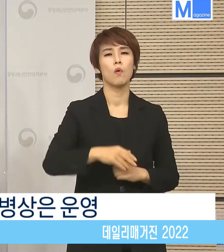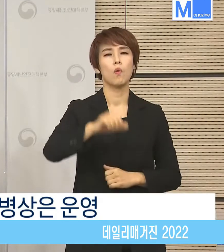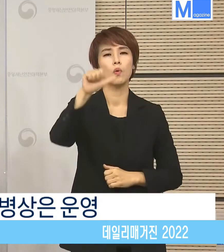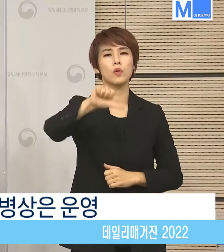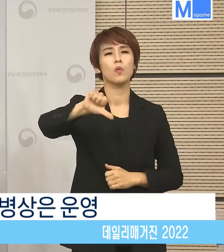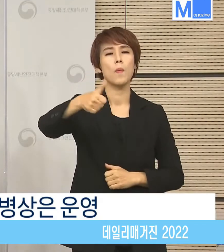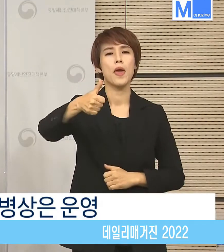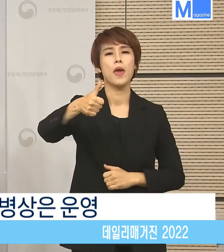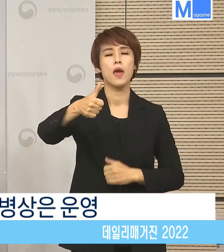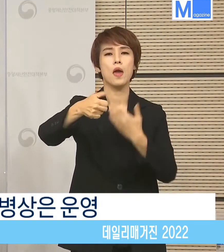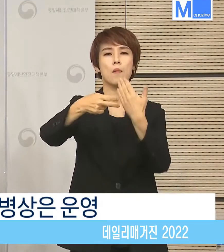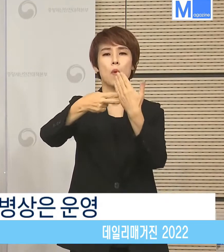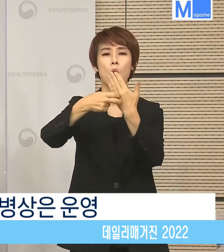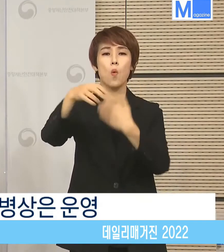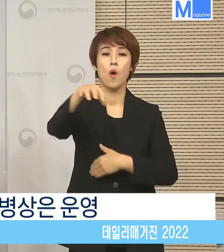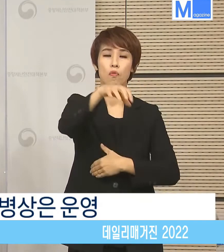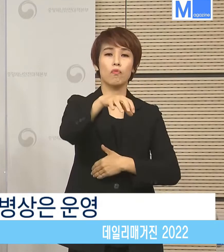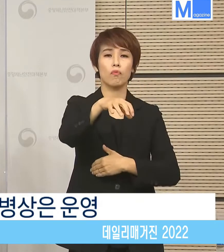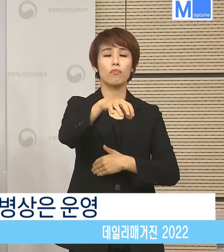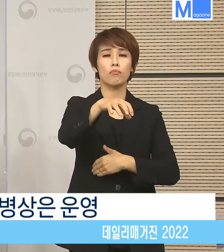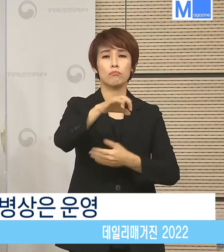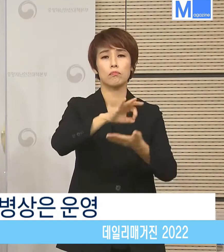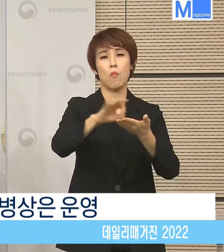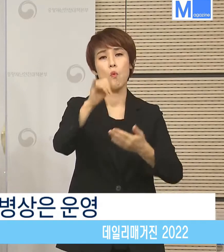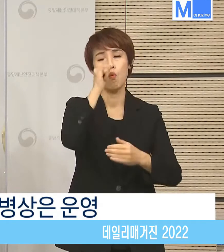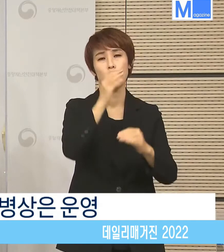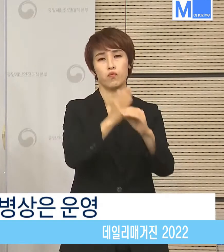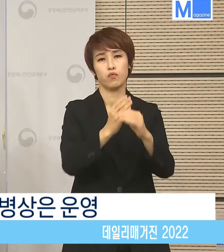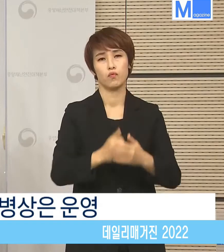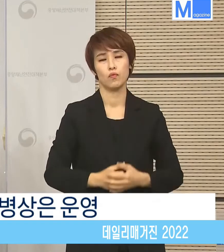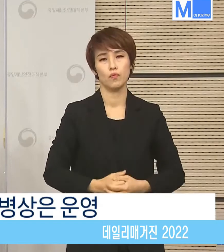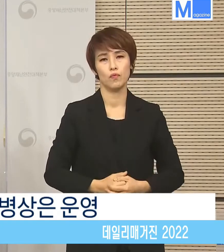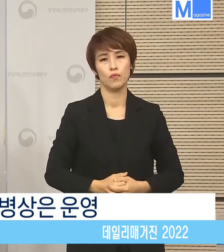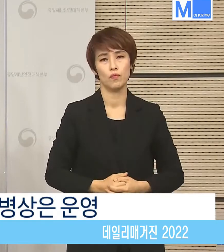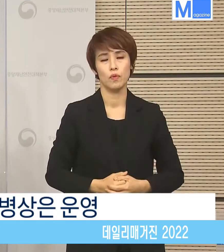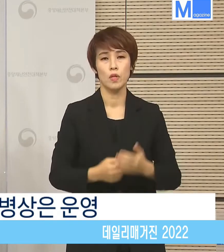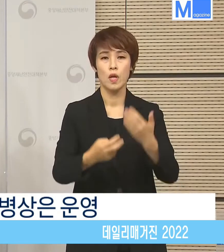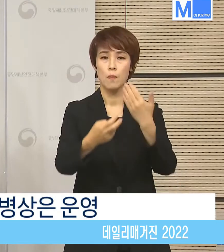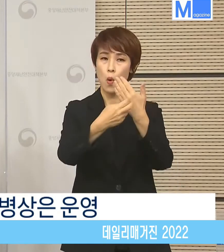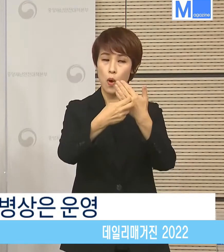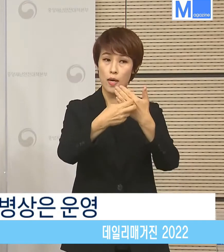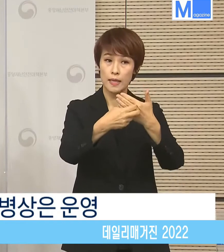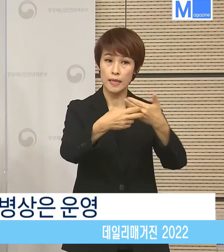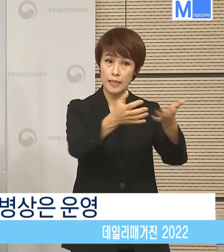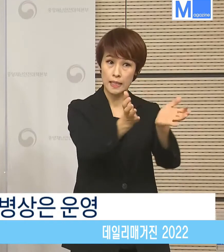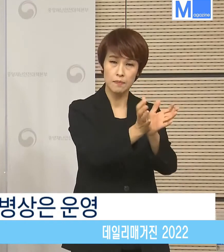개 동네 병원까지 확대되었습니다. 현재 병원급이 약